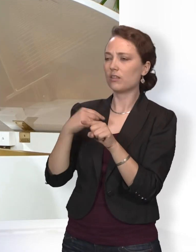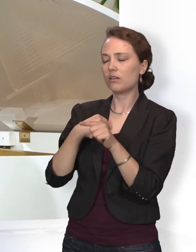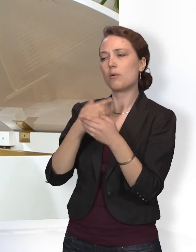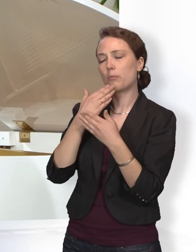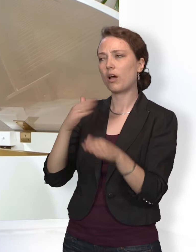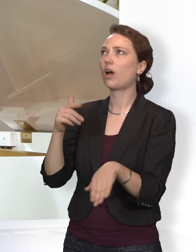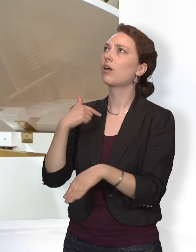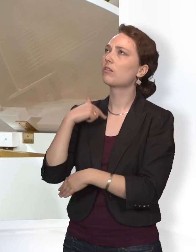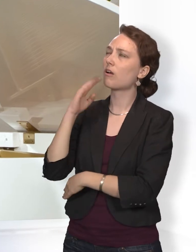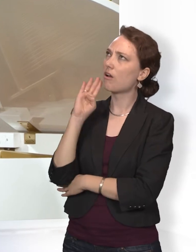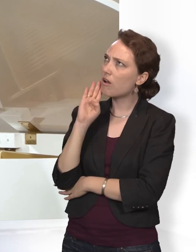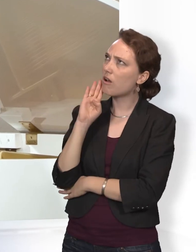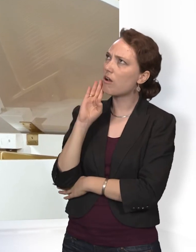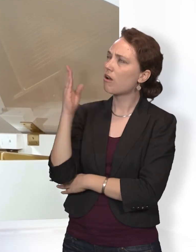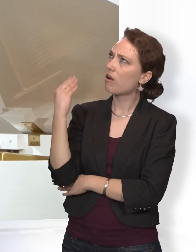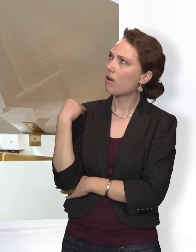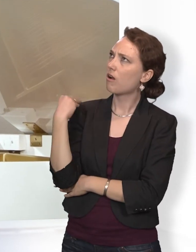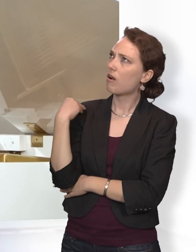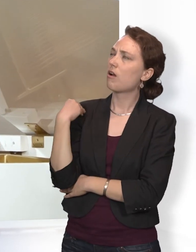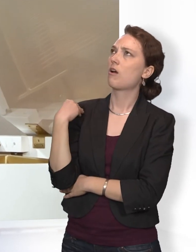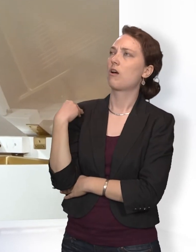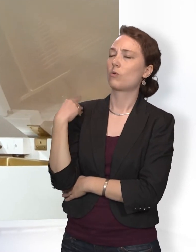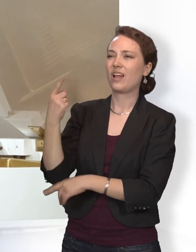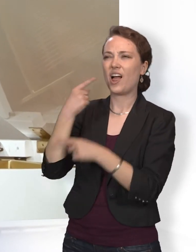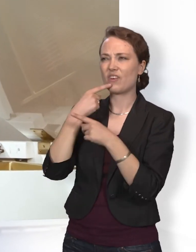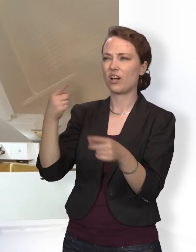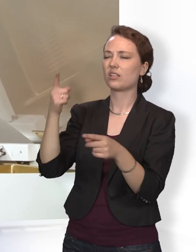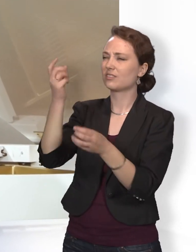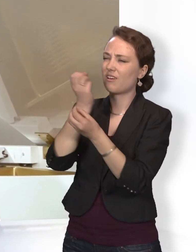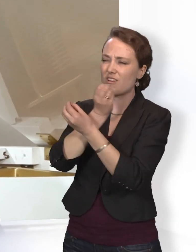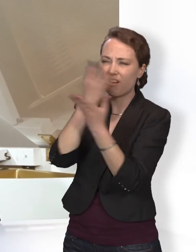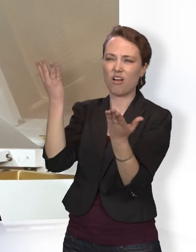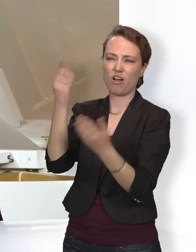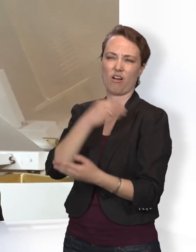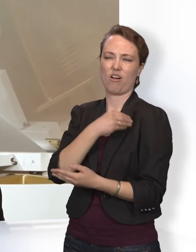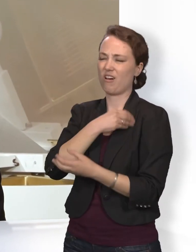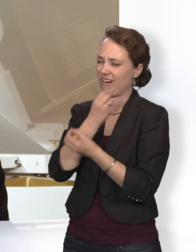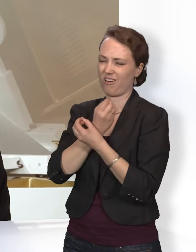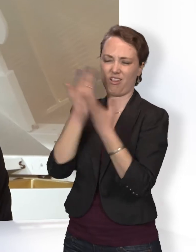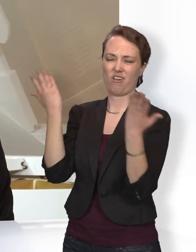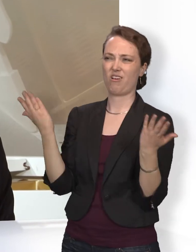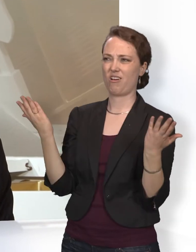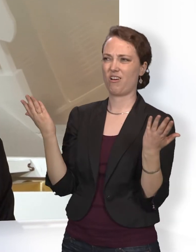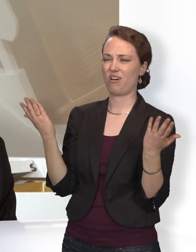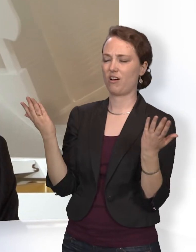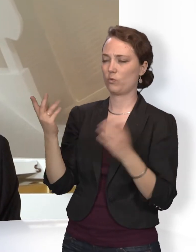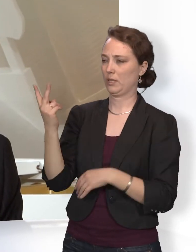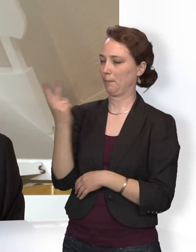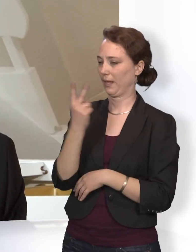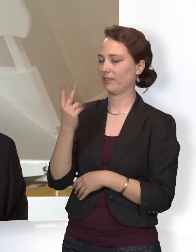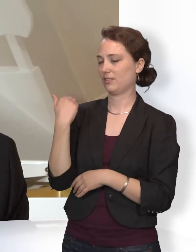hörbereit. Und der Evangelist machte es so klar für mich. Da kam dieses beides